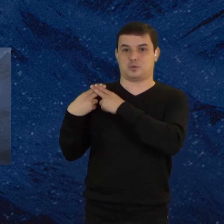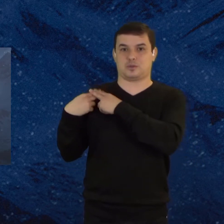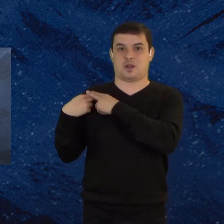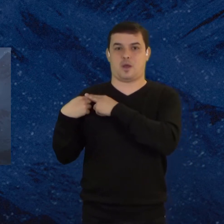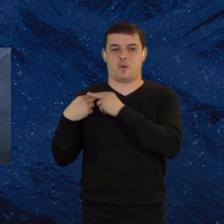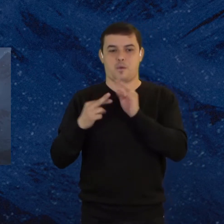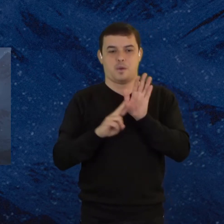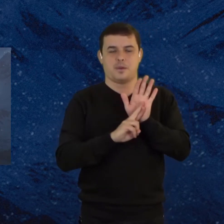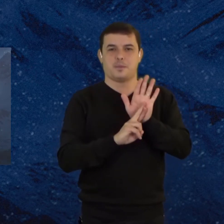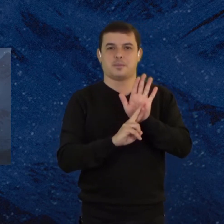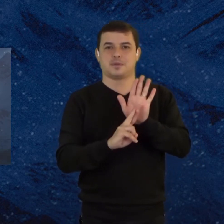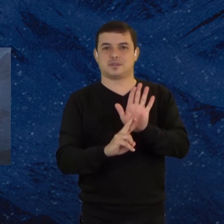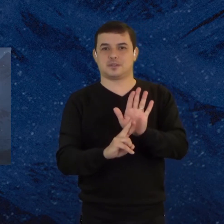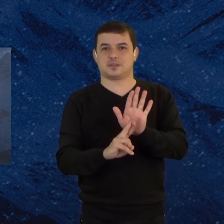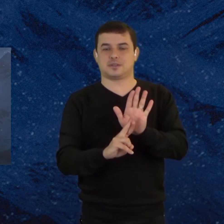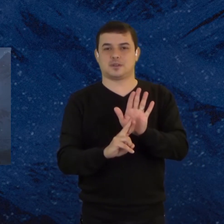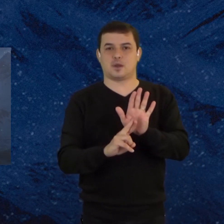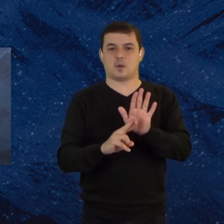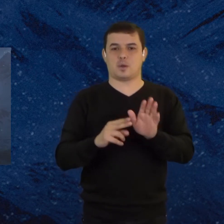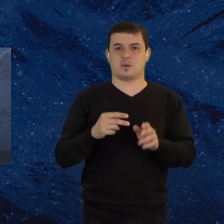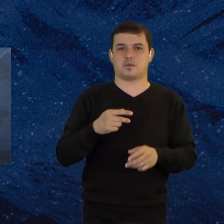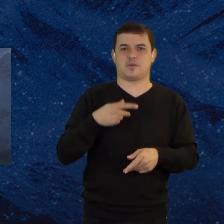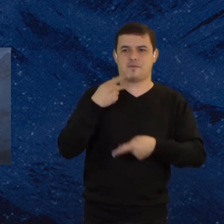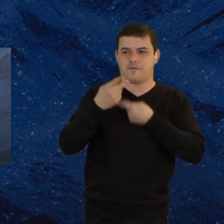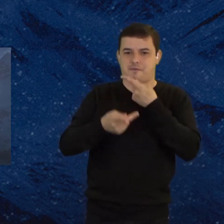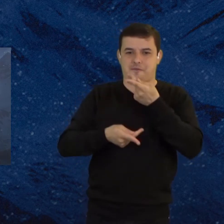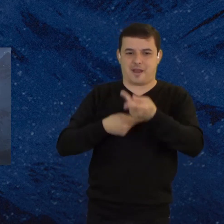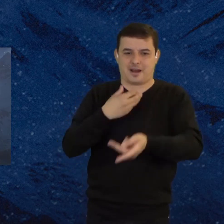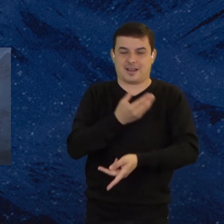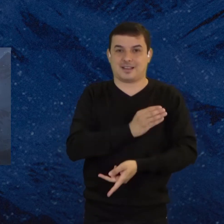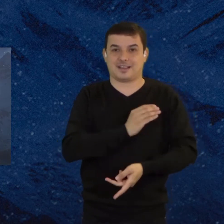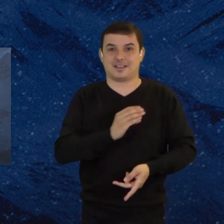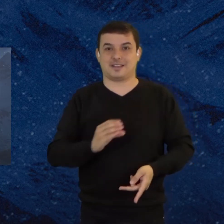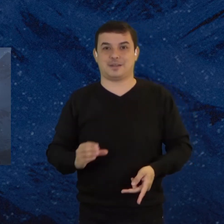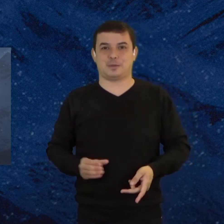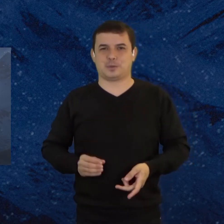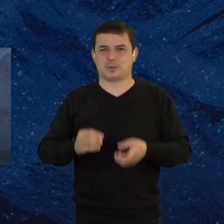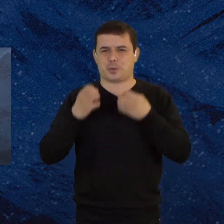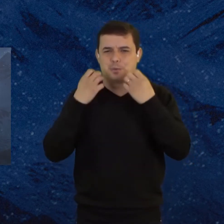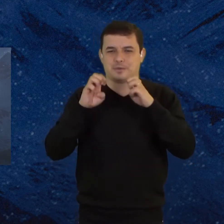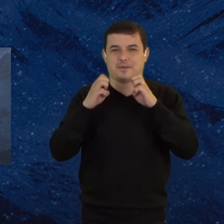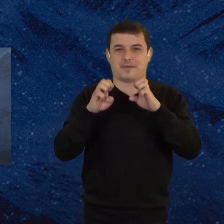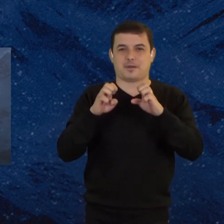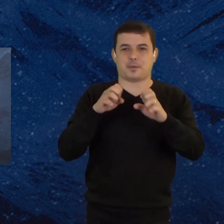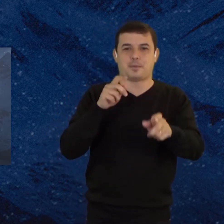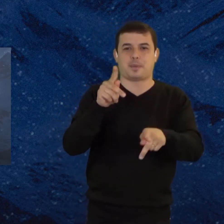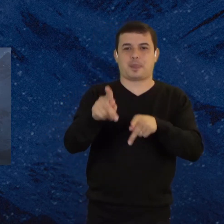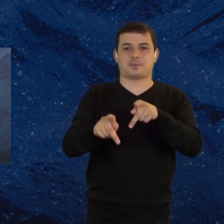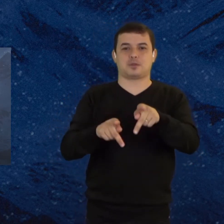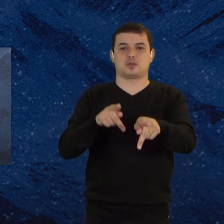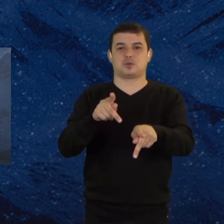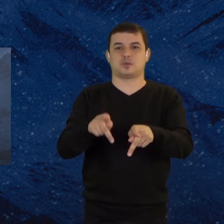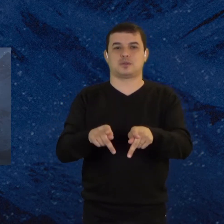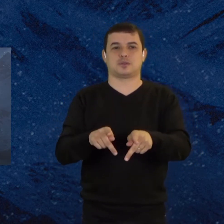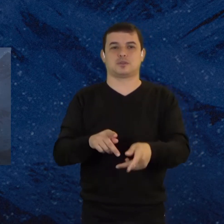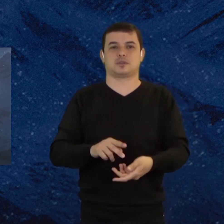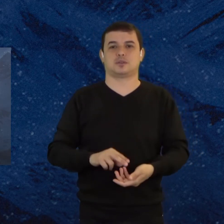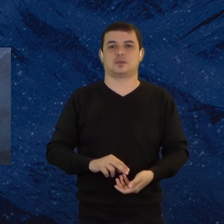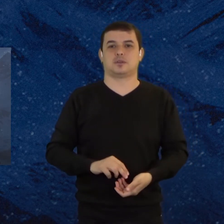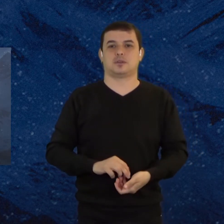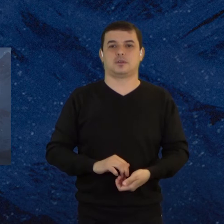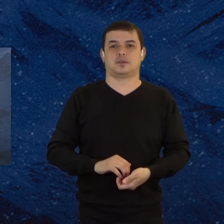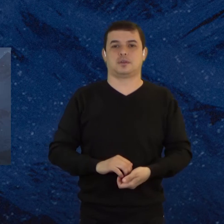estão sintonizados com o Cristo. E eles estão nos rogando que